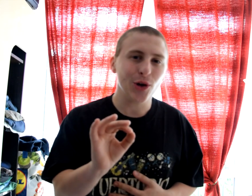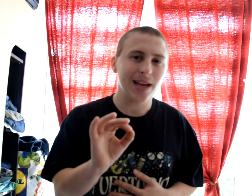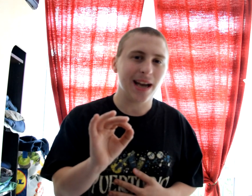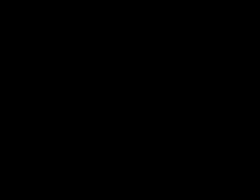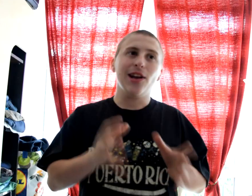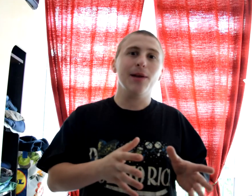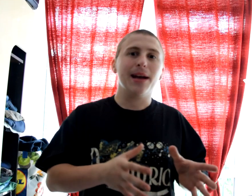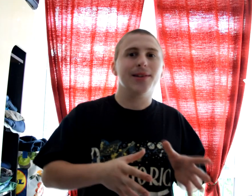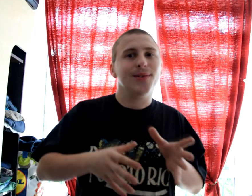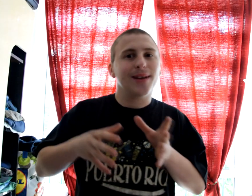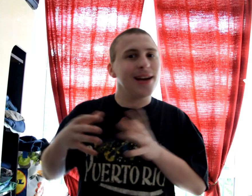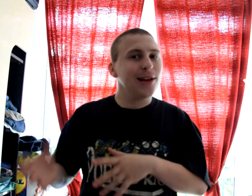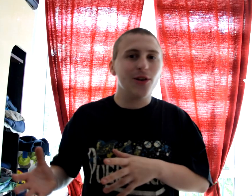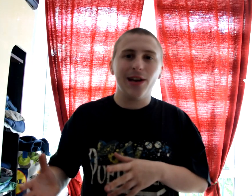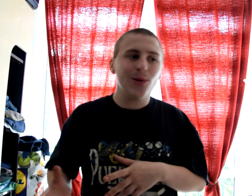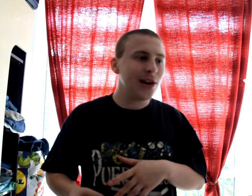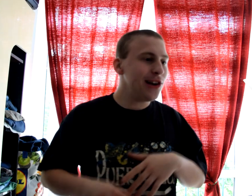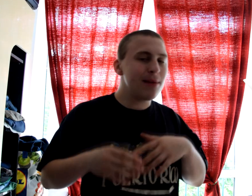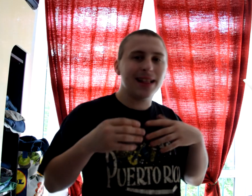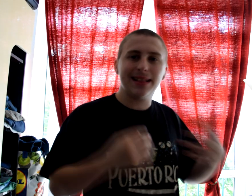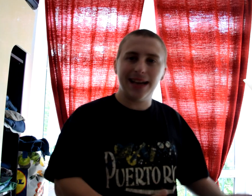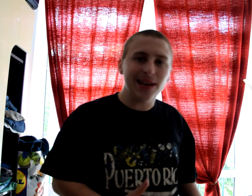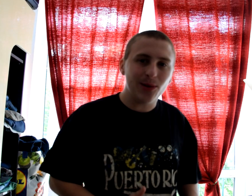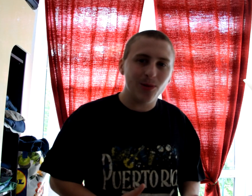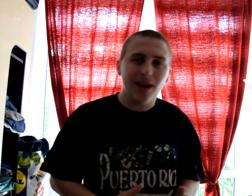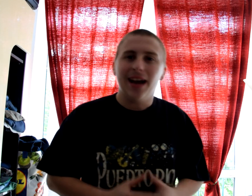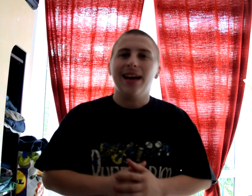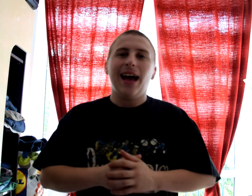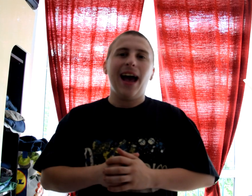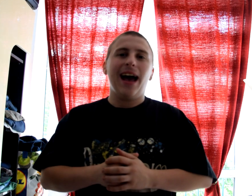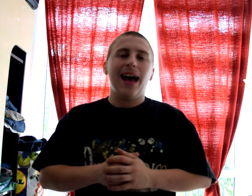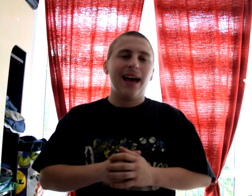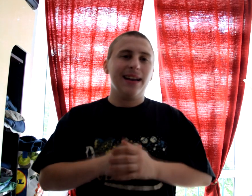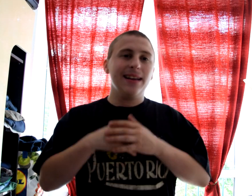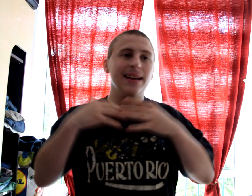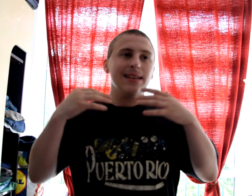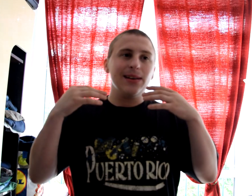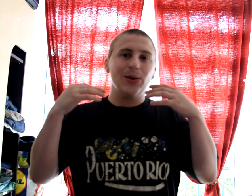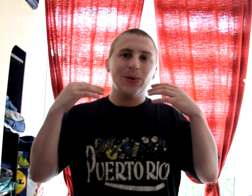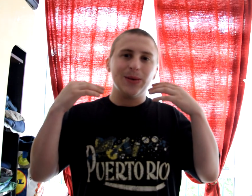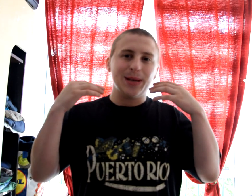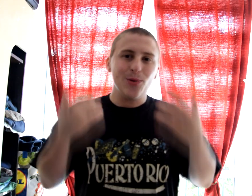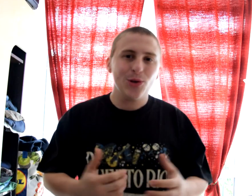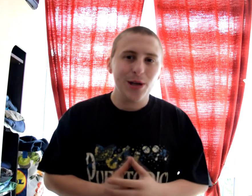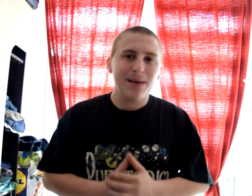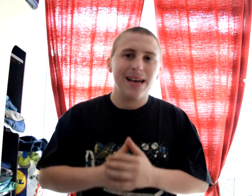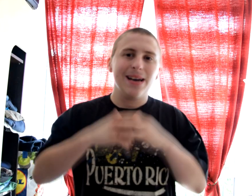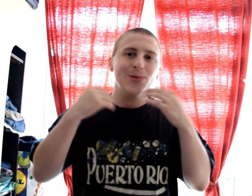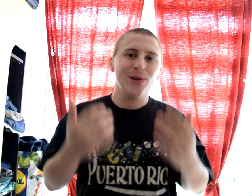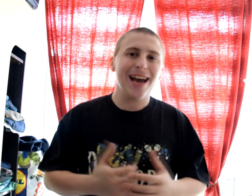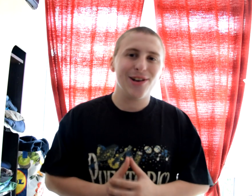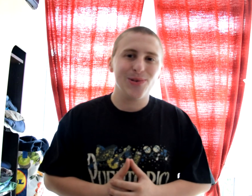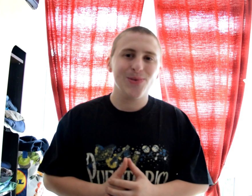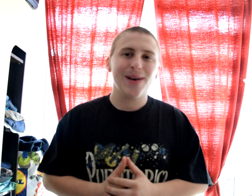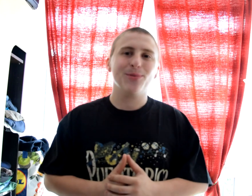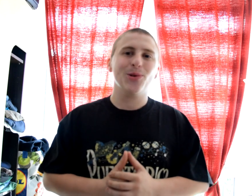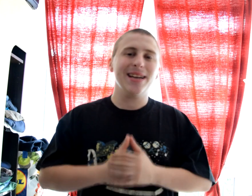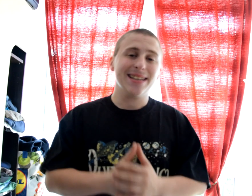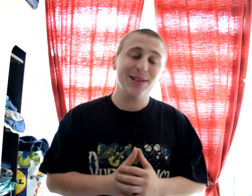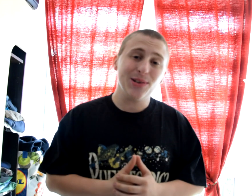elektronika. Každý má elektroniku, každý má techniku a dneska se ho naučíme, ukážu vám to, jak se to